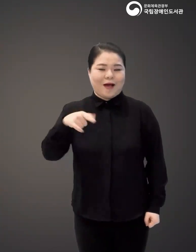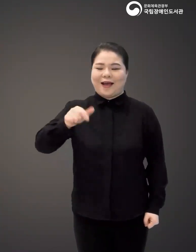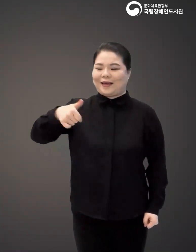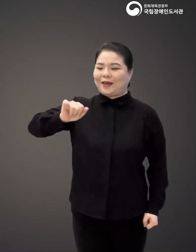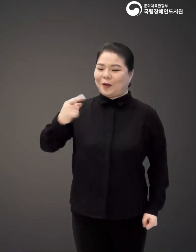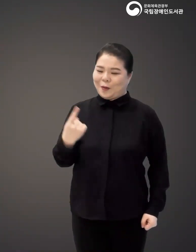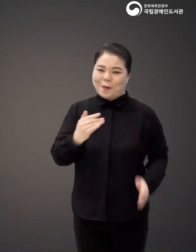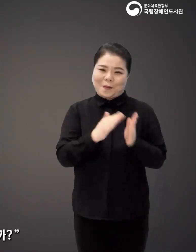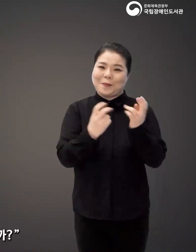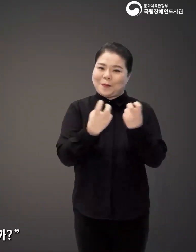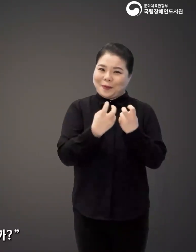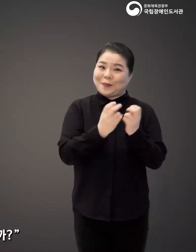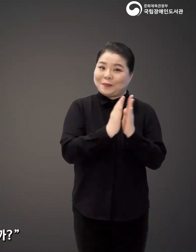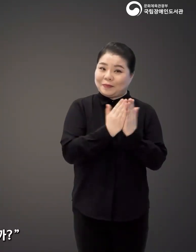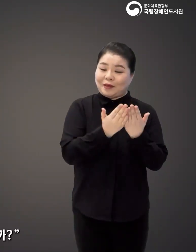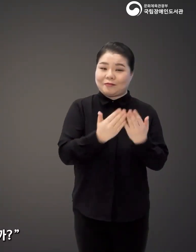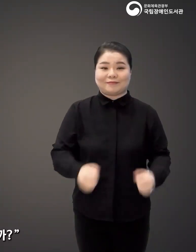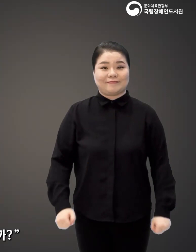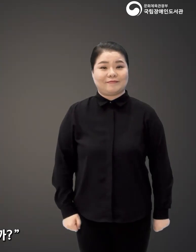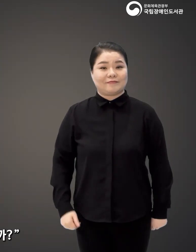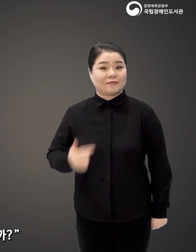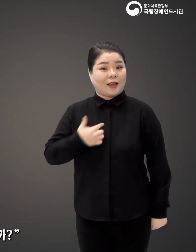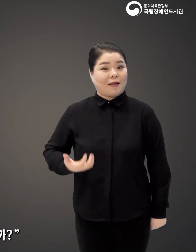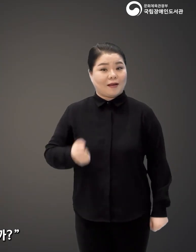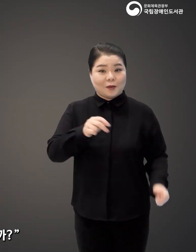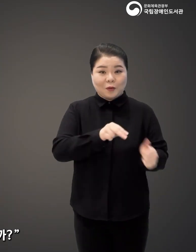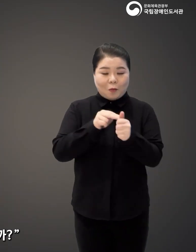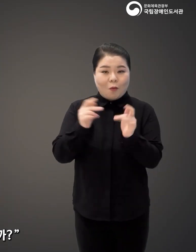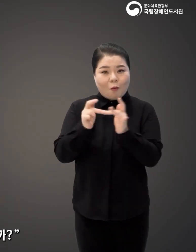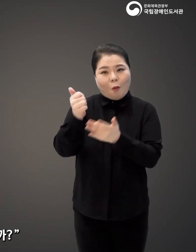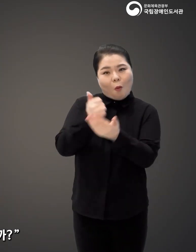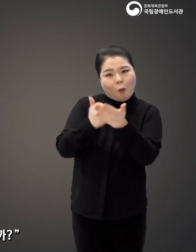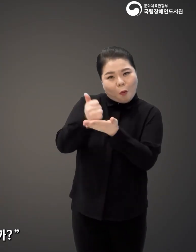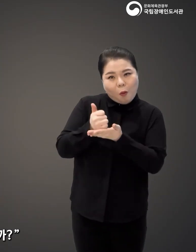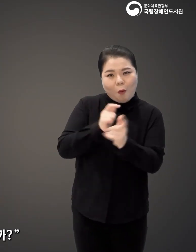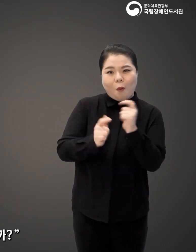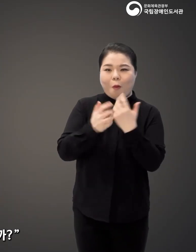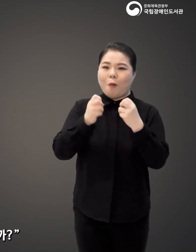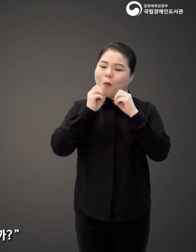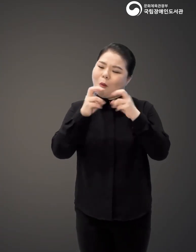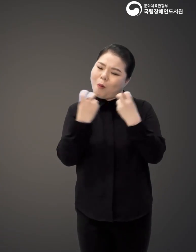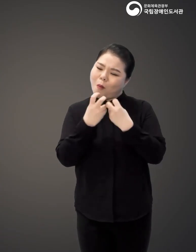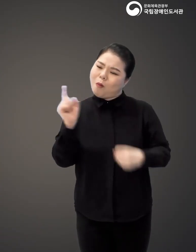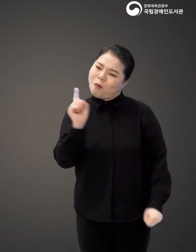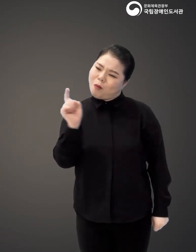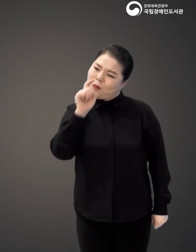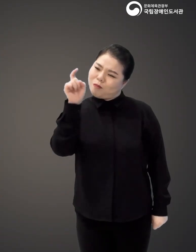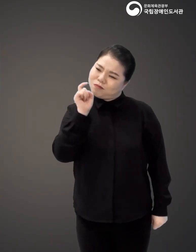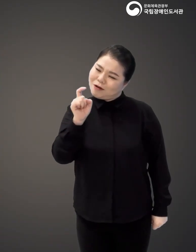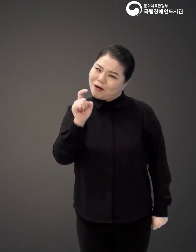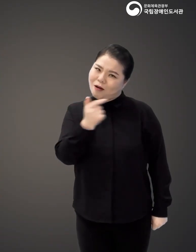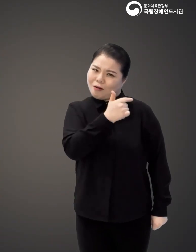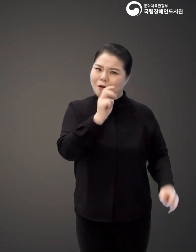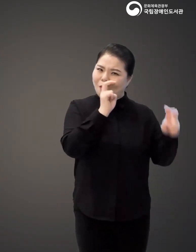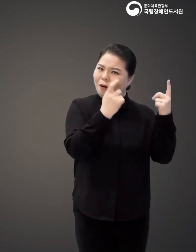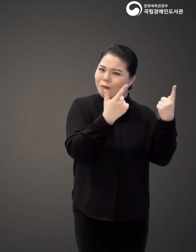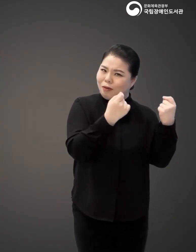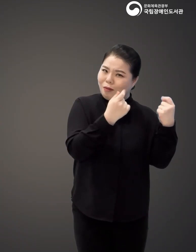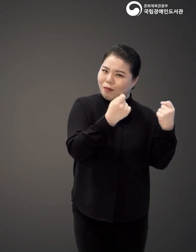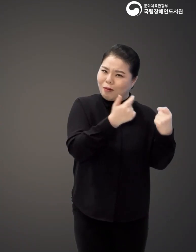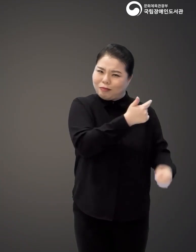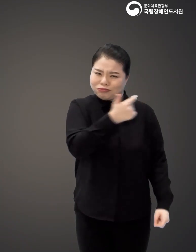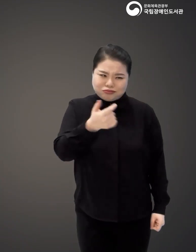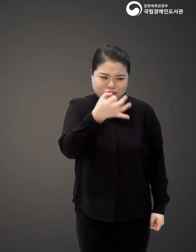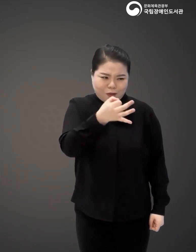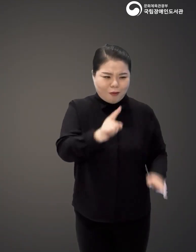비법서 어떻게 하면 콘텐츠를 더 많은 고객에게 알릴 수 있을까? 대기업처럼 막대한 광고비를 낼